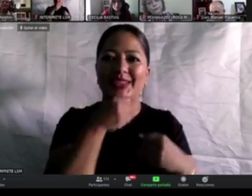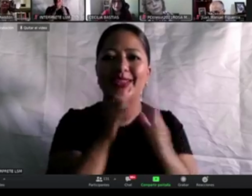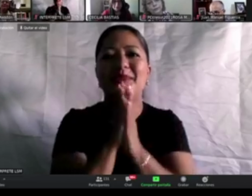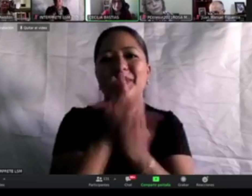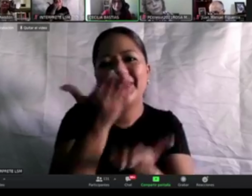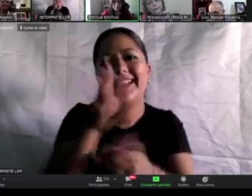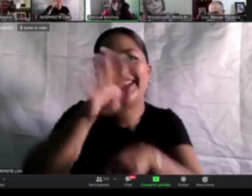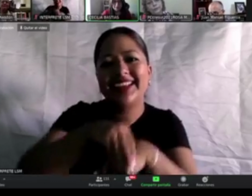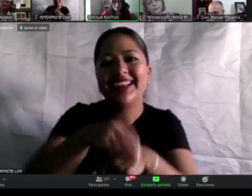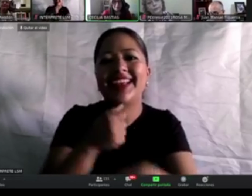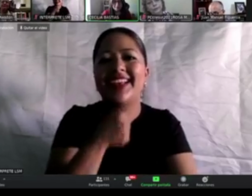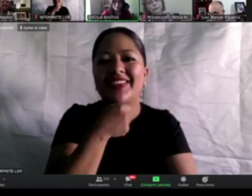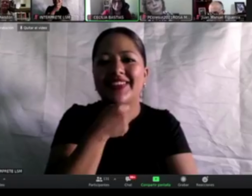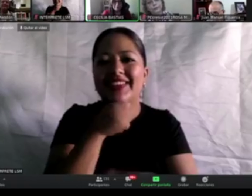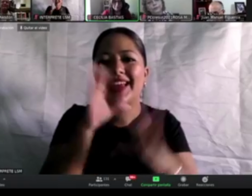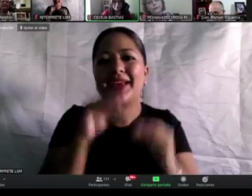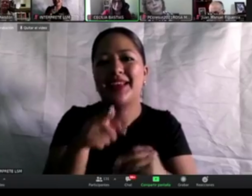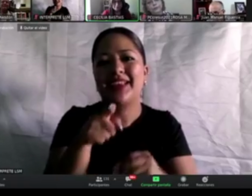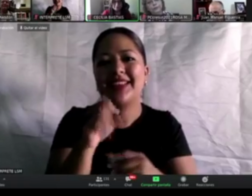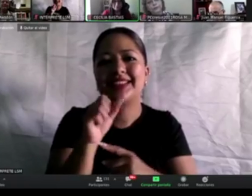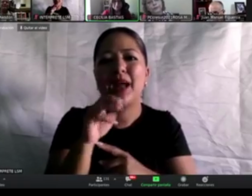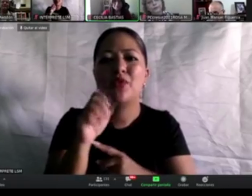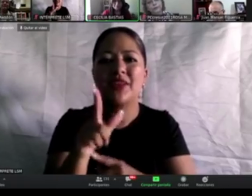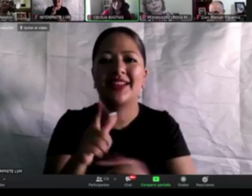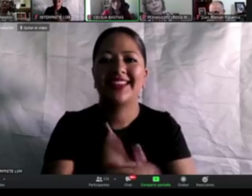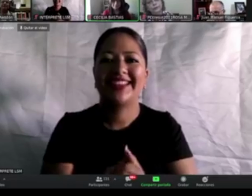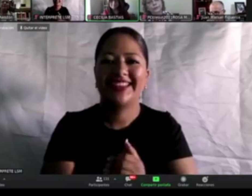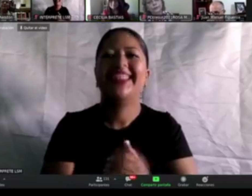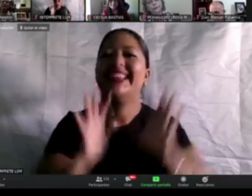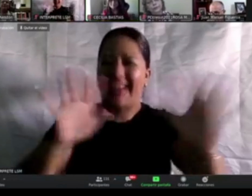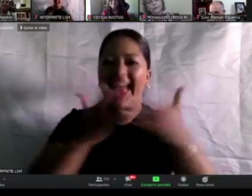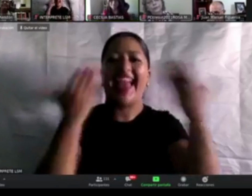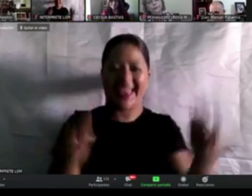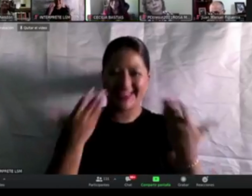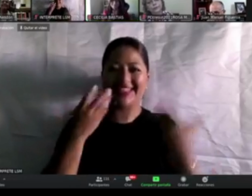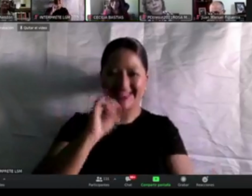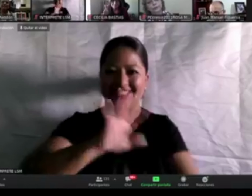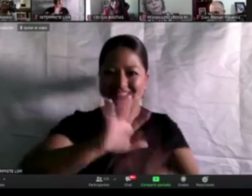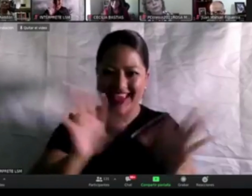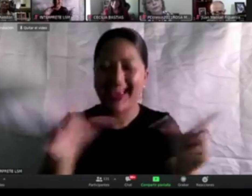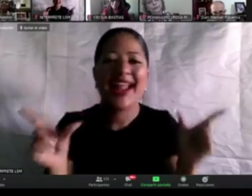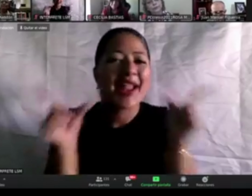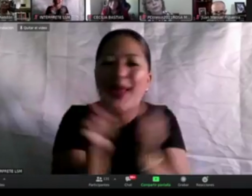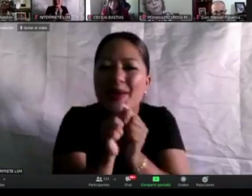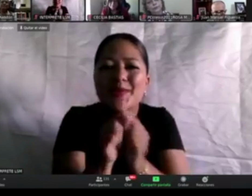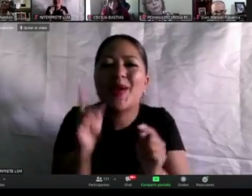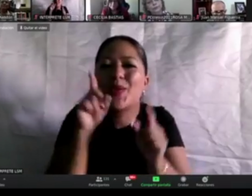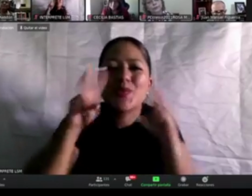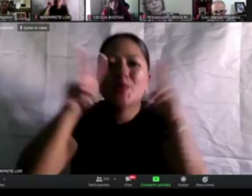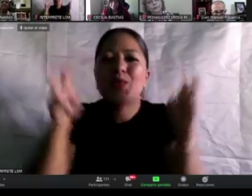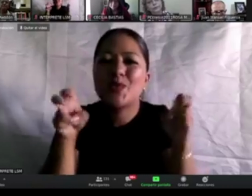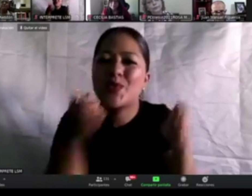Samuel está con micrófono apagado y ahora sí no solo cerrar con una frase que